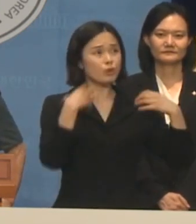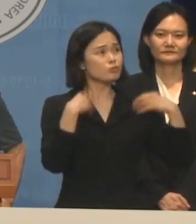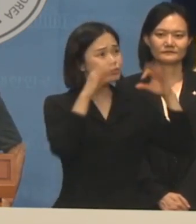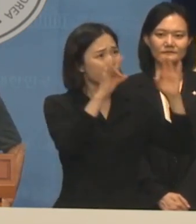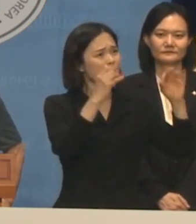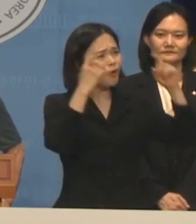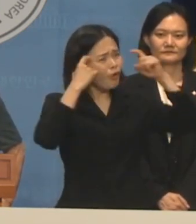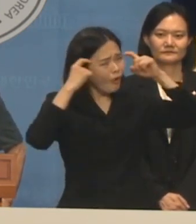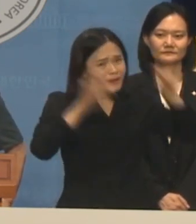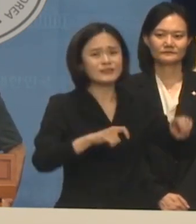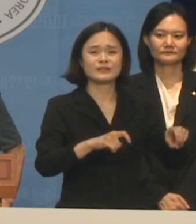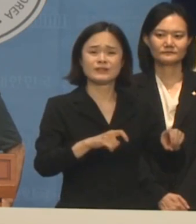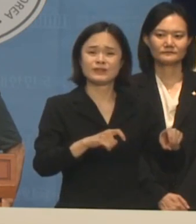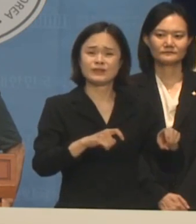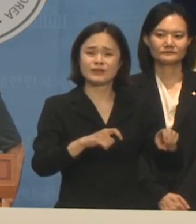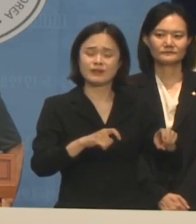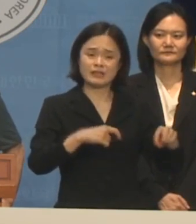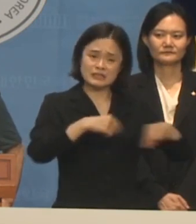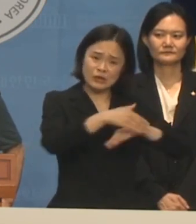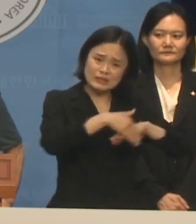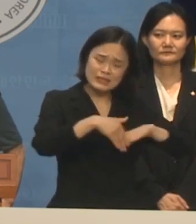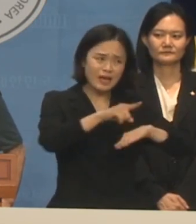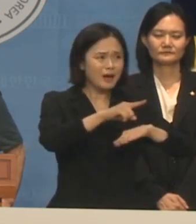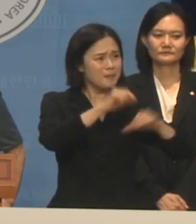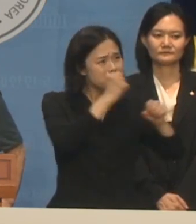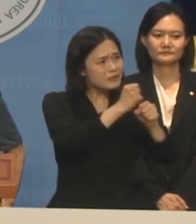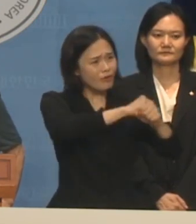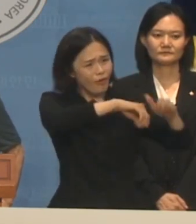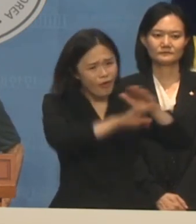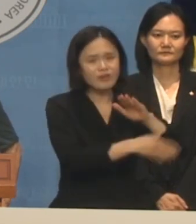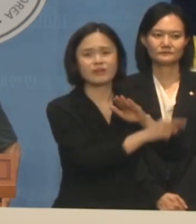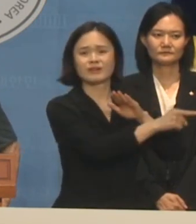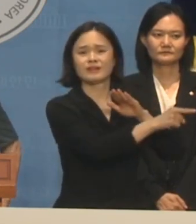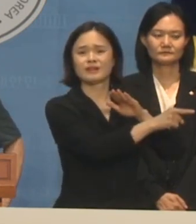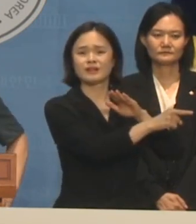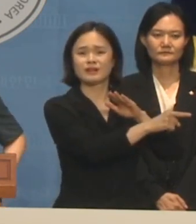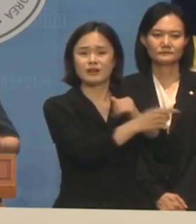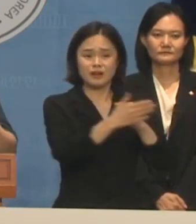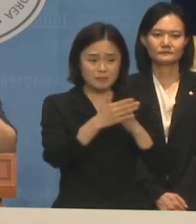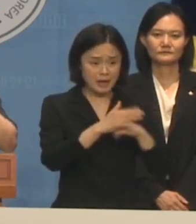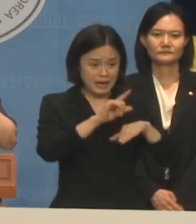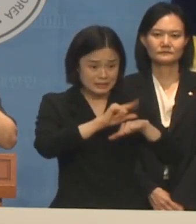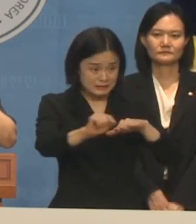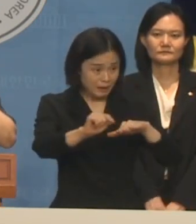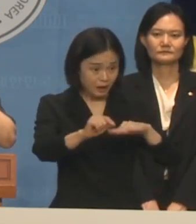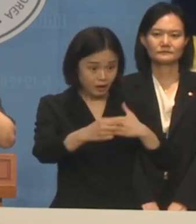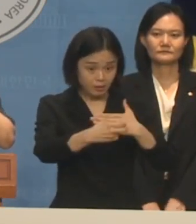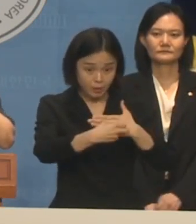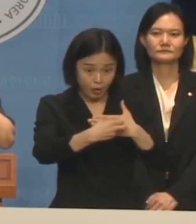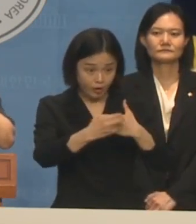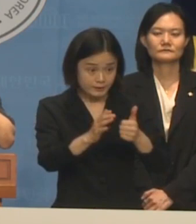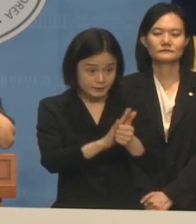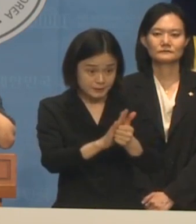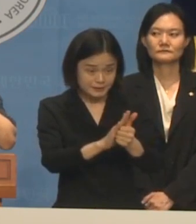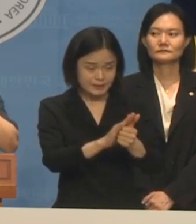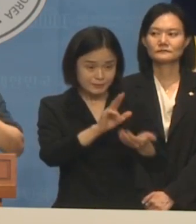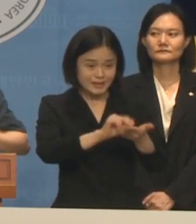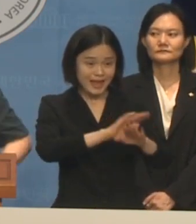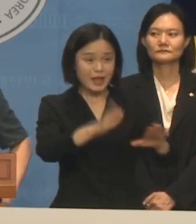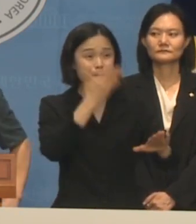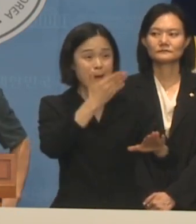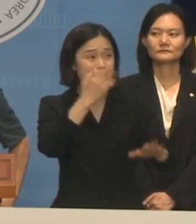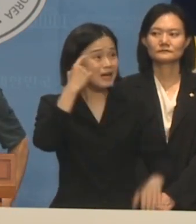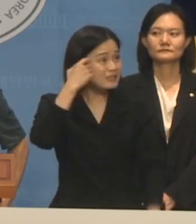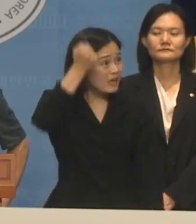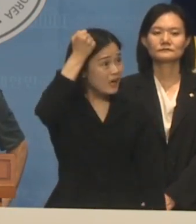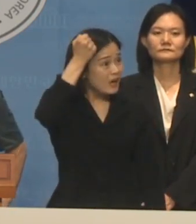필수의료 패키지라는 정책으로 공공, 필수, 지역의료가 해결될 것이라는 착각에 빠져 있습니다. 국민의